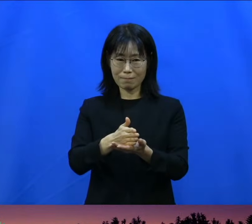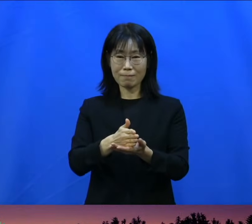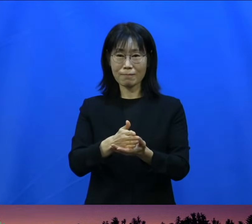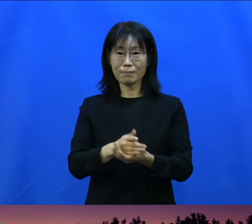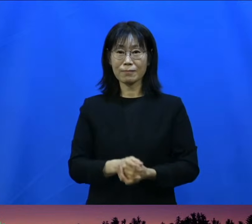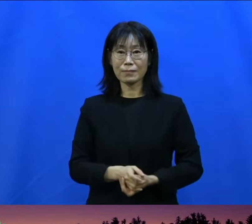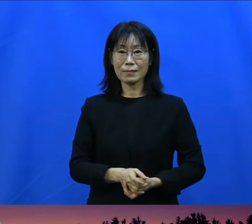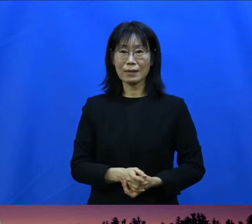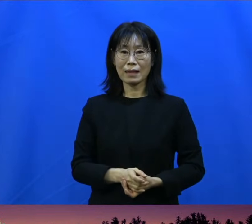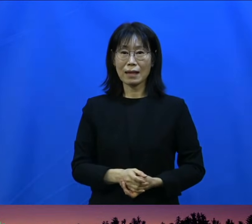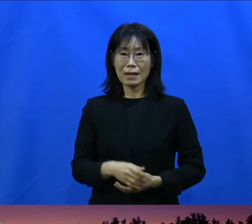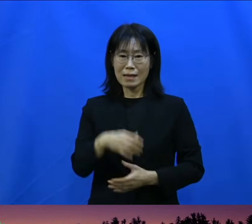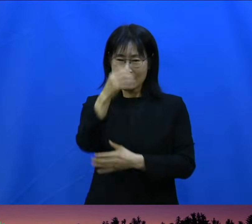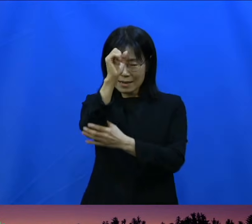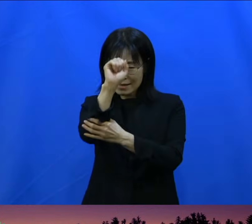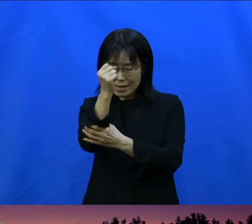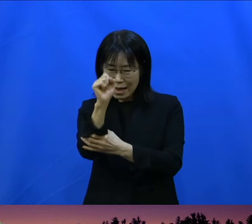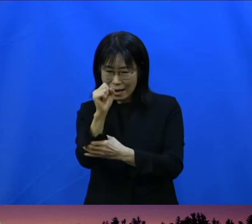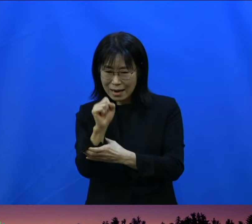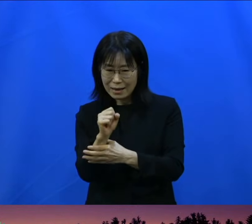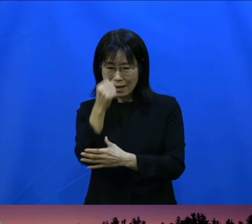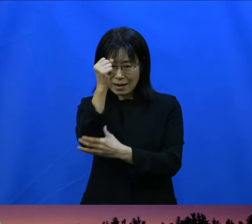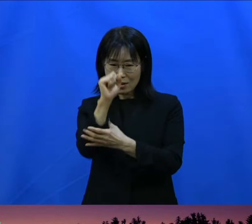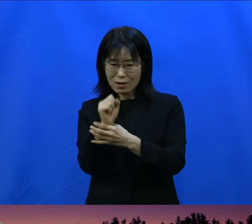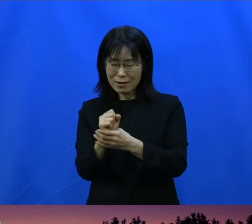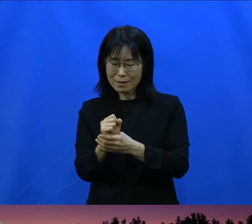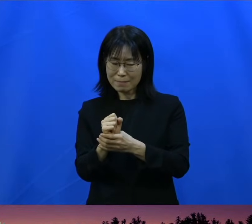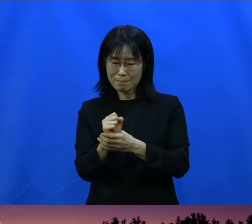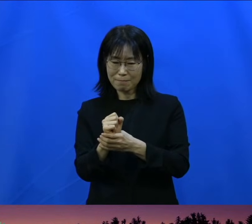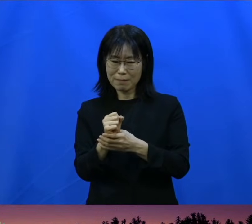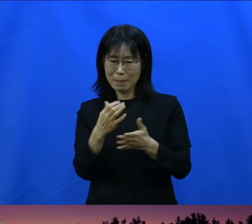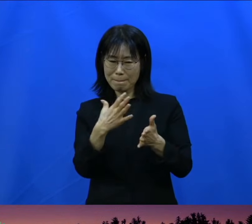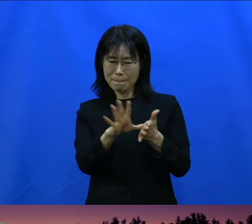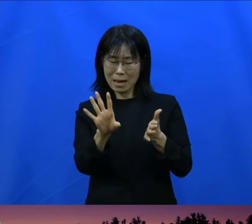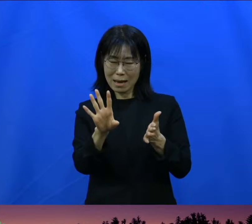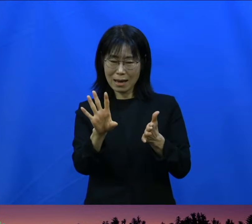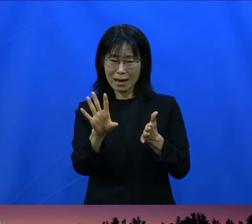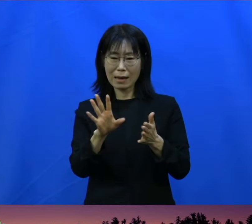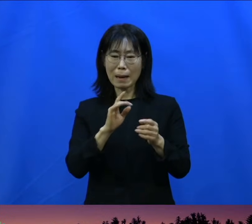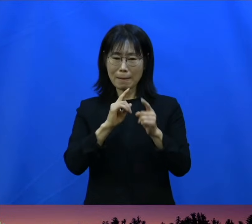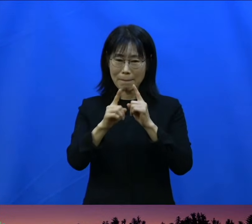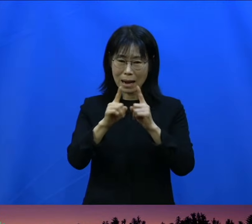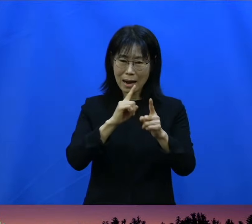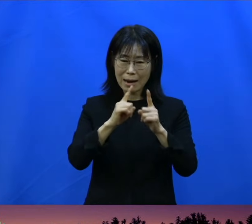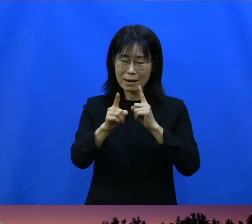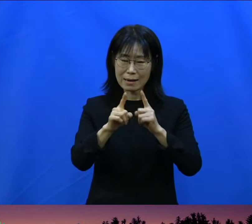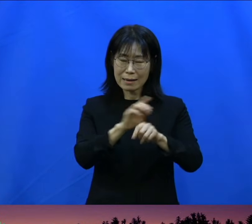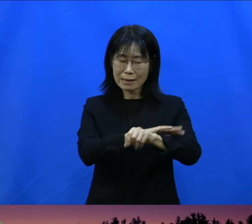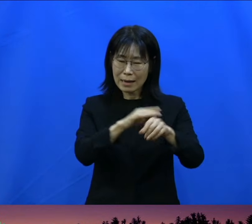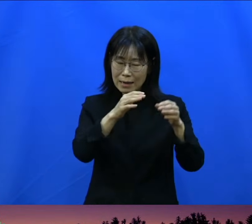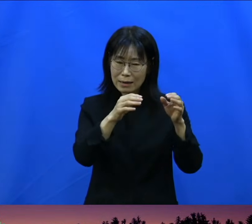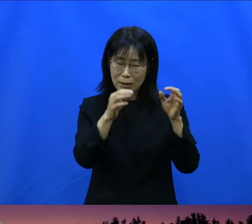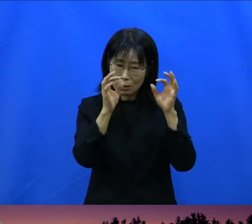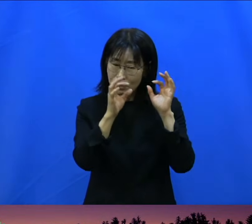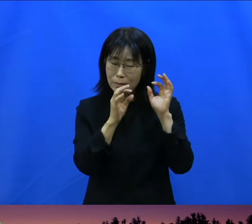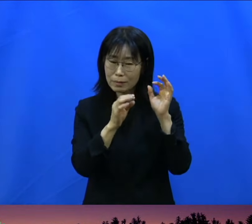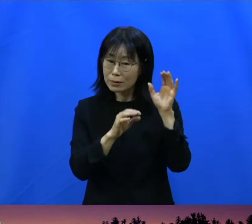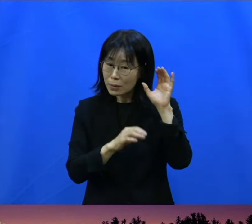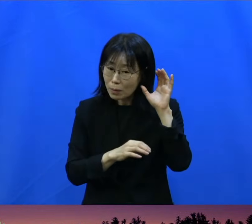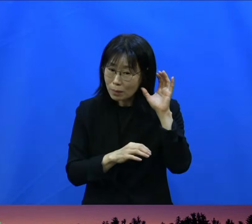이 타락한 부패의 본성이 입으로 나오는 거예요. 그러니까 말을 들어보면 그 존재가 나타나요.